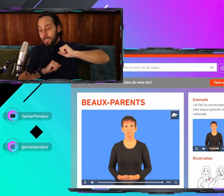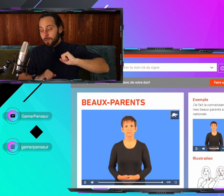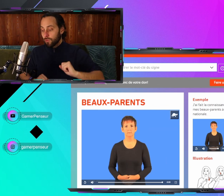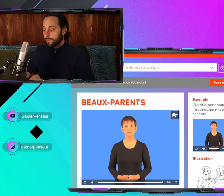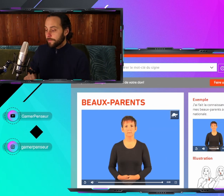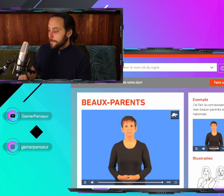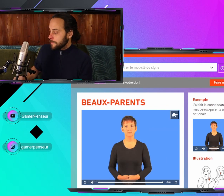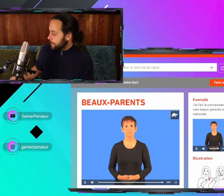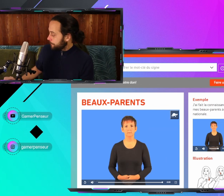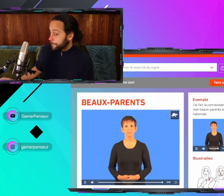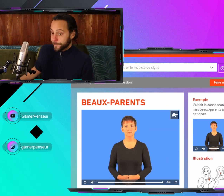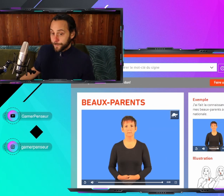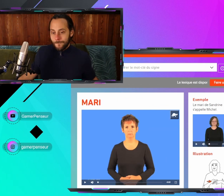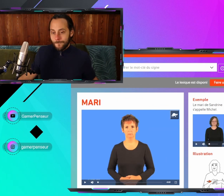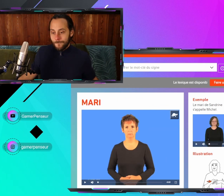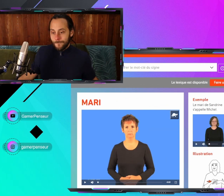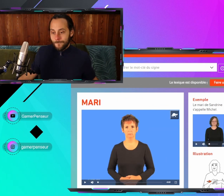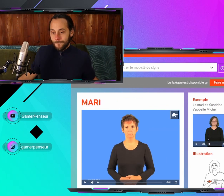Mari ou femme?